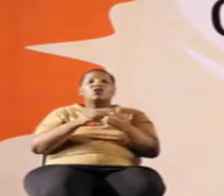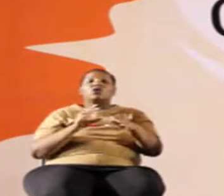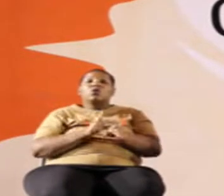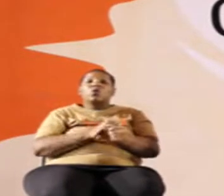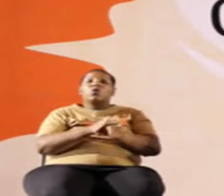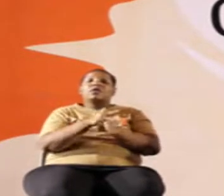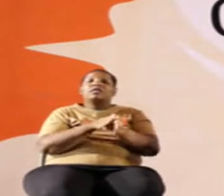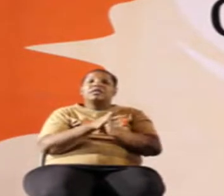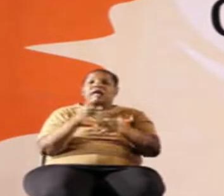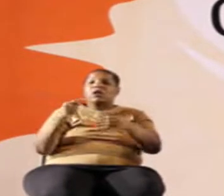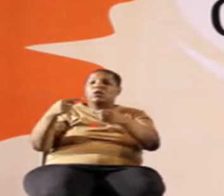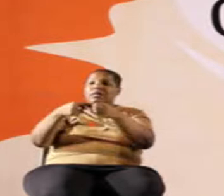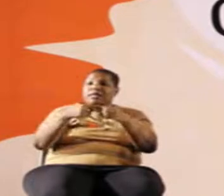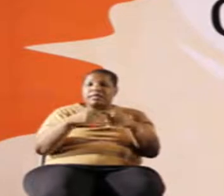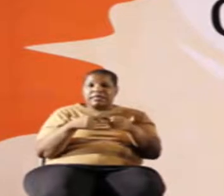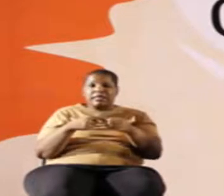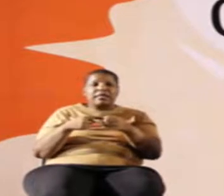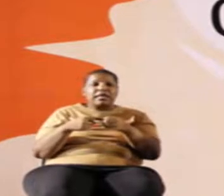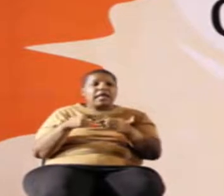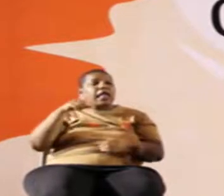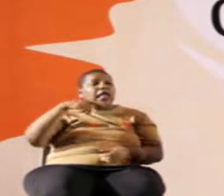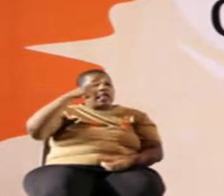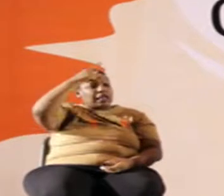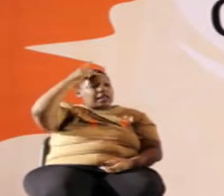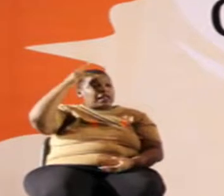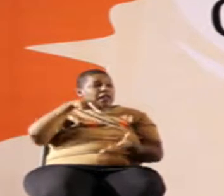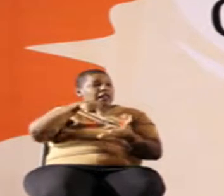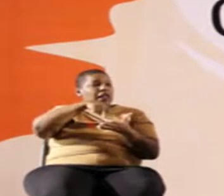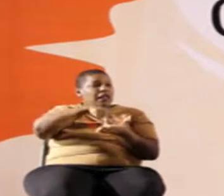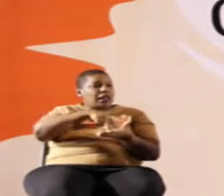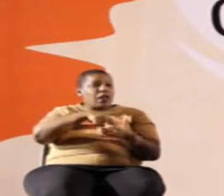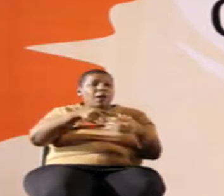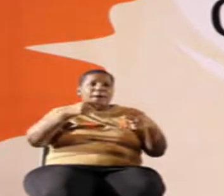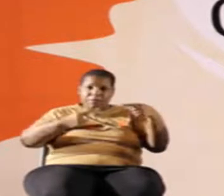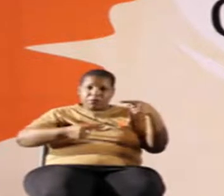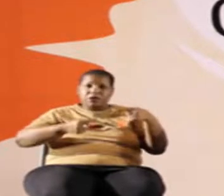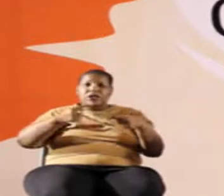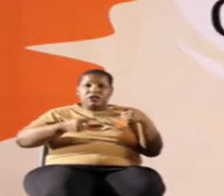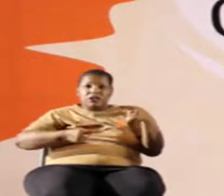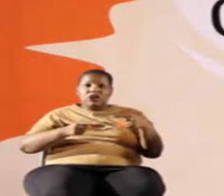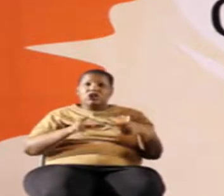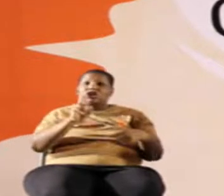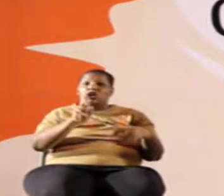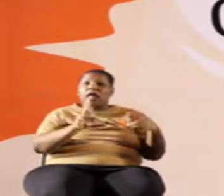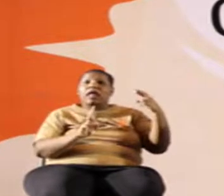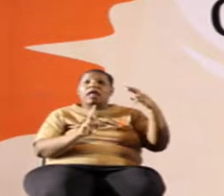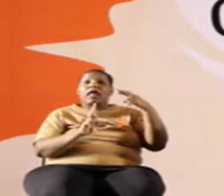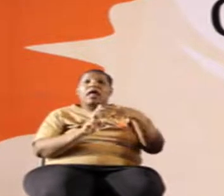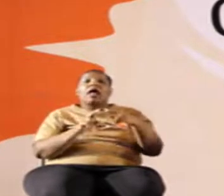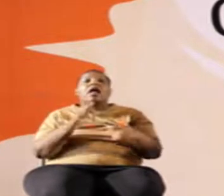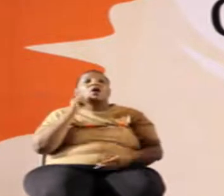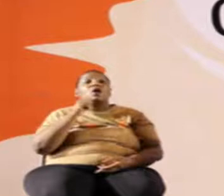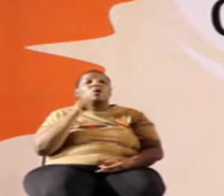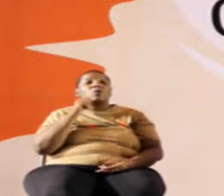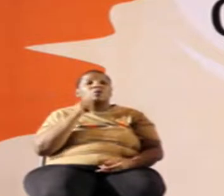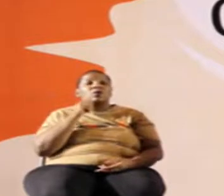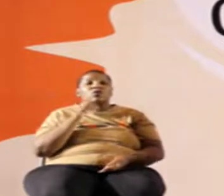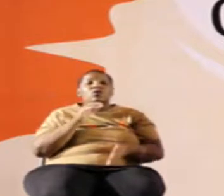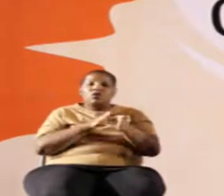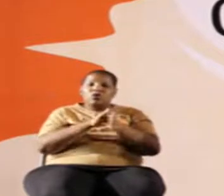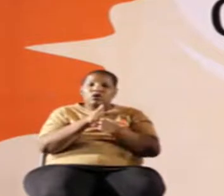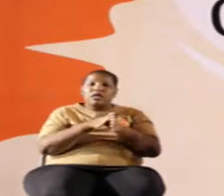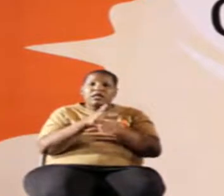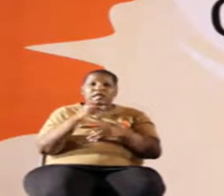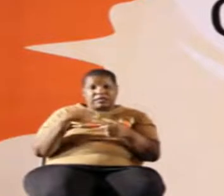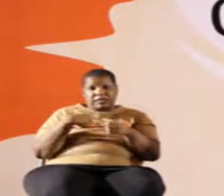Cidades. É uma figura eminentemente política, a representante das mulheres negras no Conselho da Cidade, e